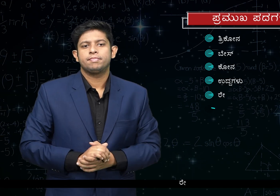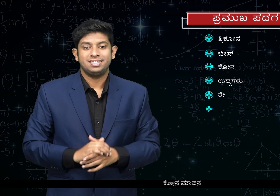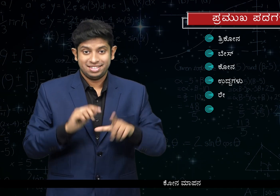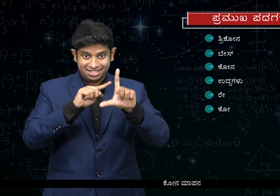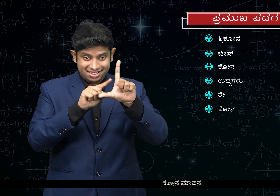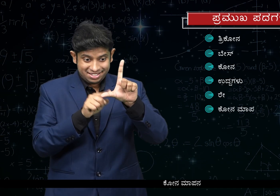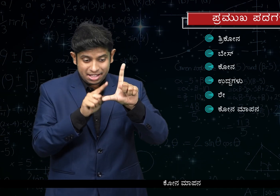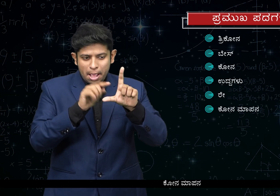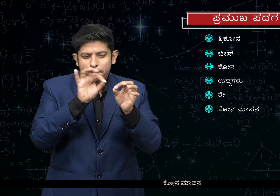ಕೋನ ಮಾಪನ,